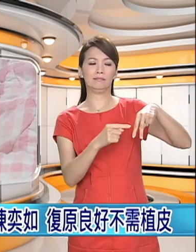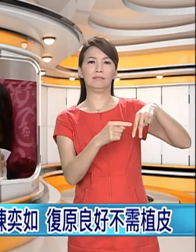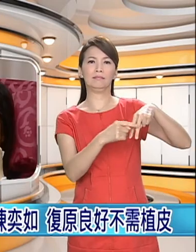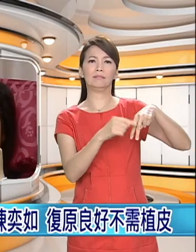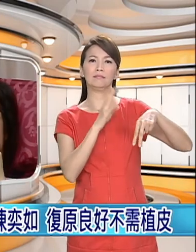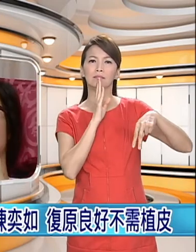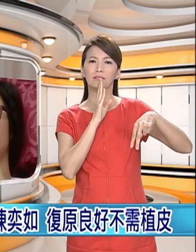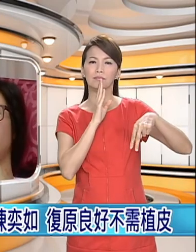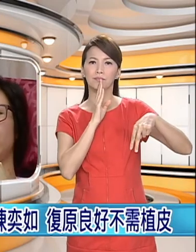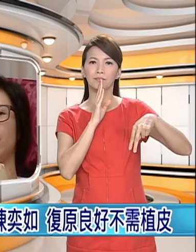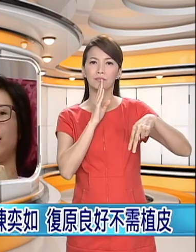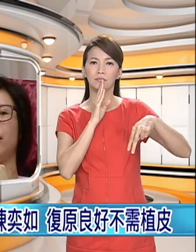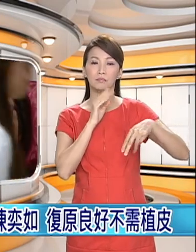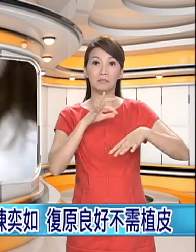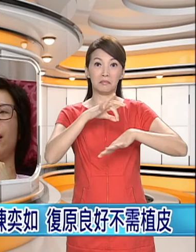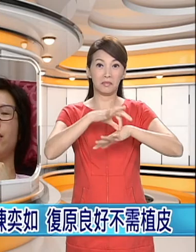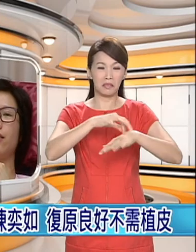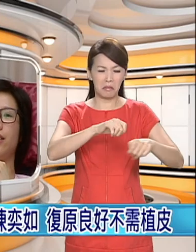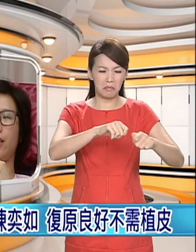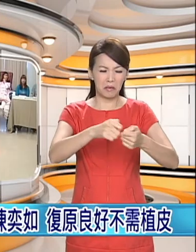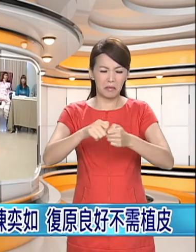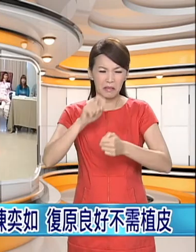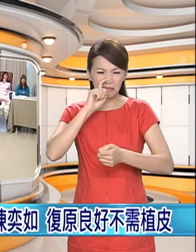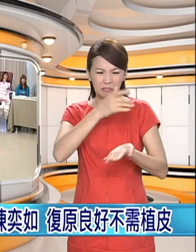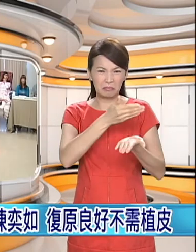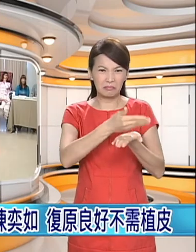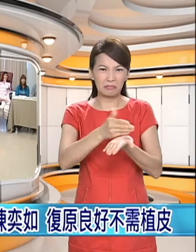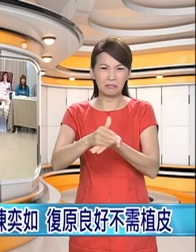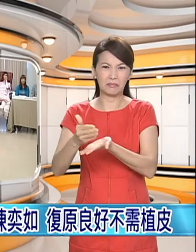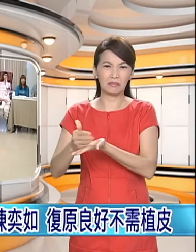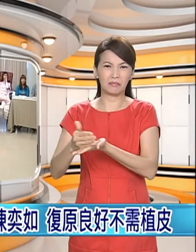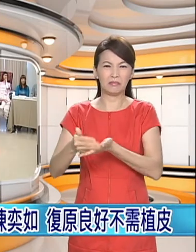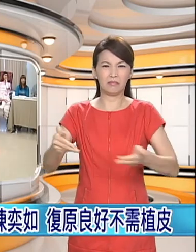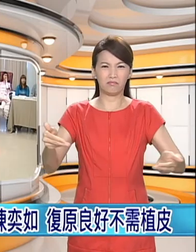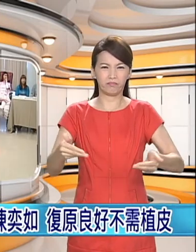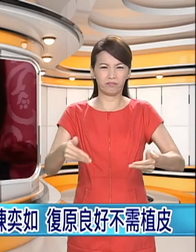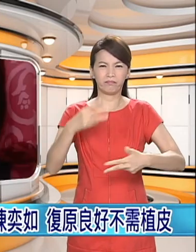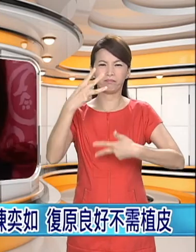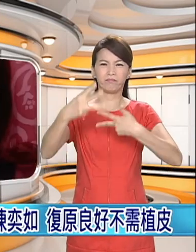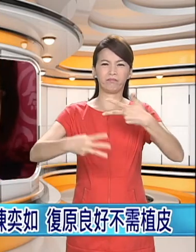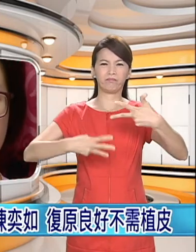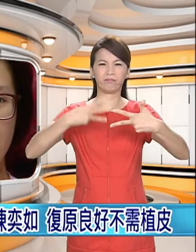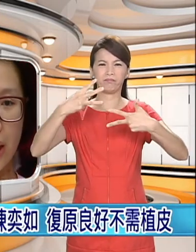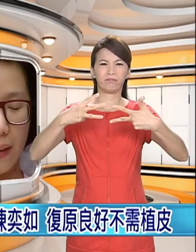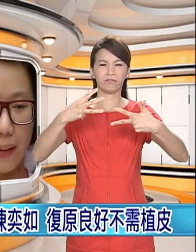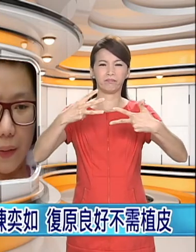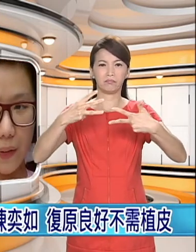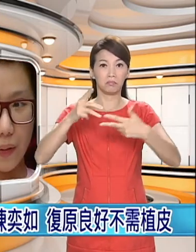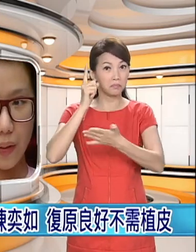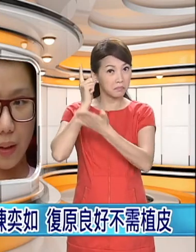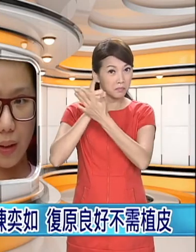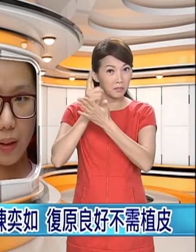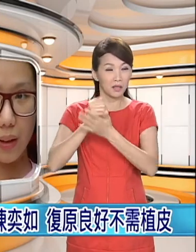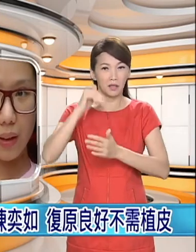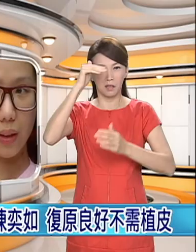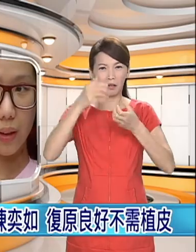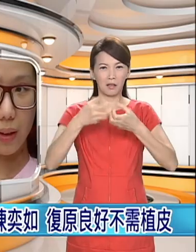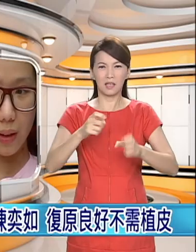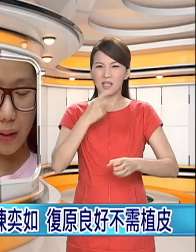中在双腿。经过了3个礼拜的清创治疗，以及每天摄取高蛋白的食物之